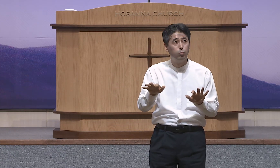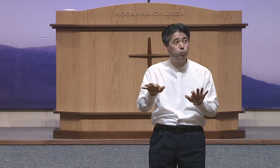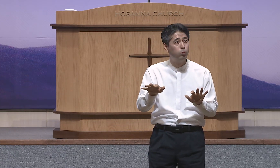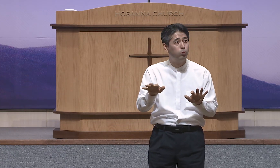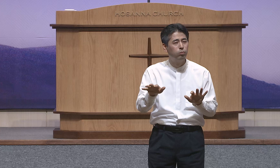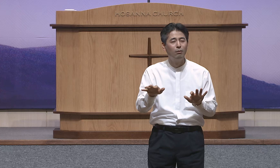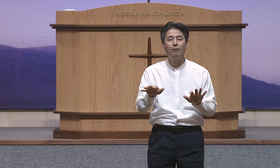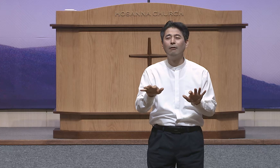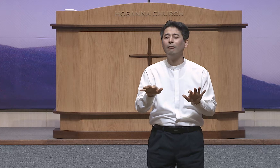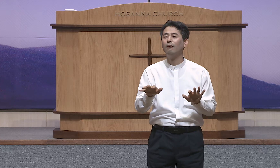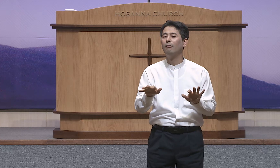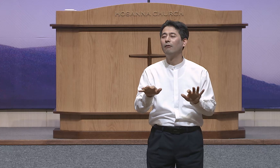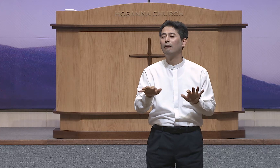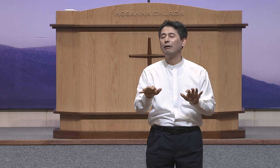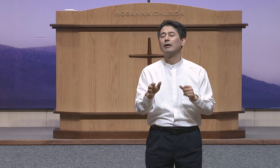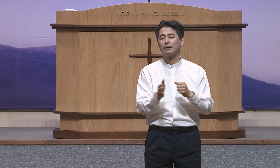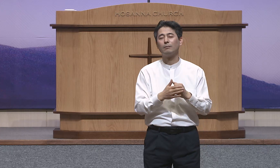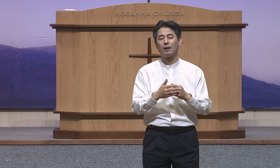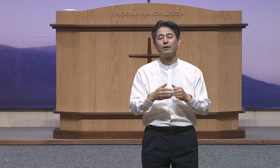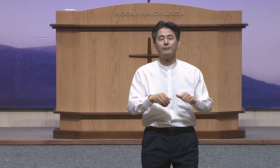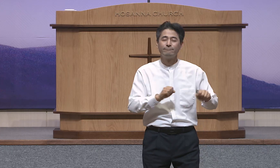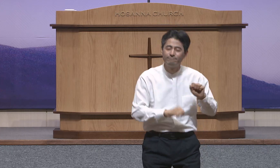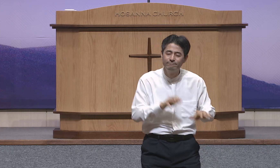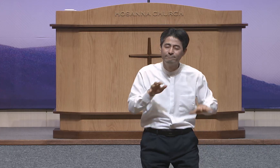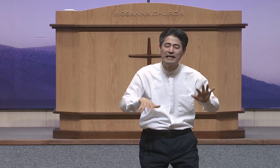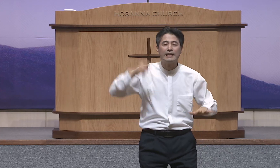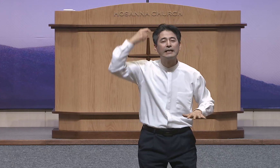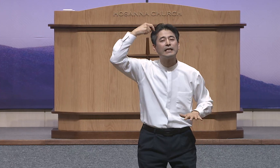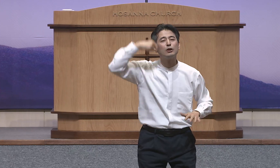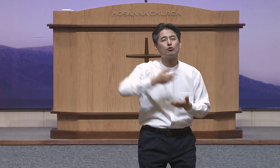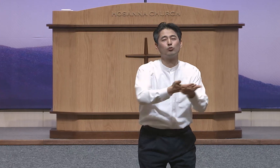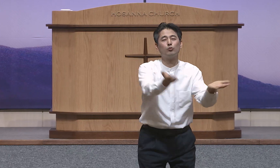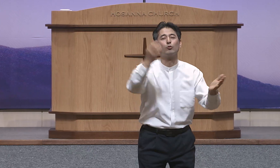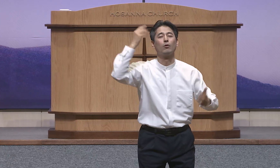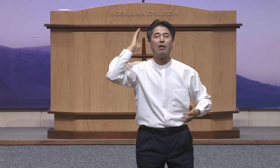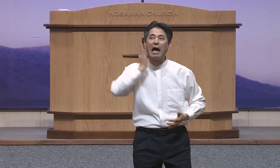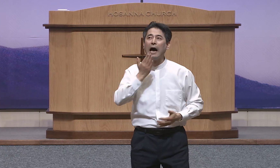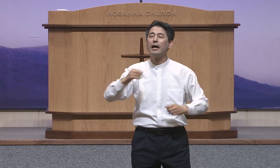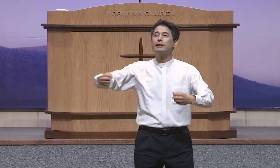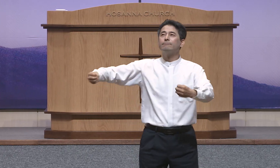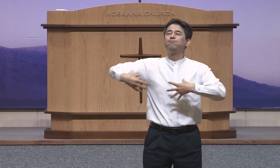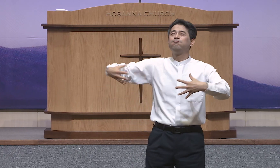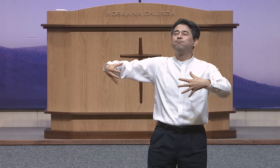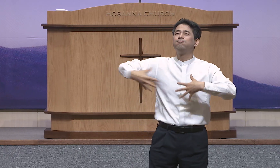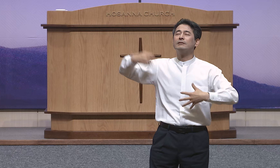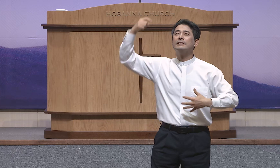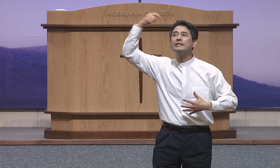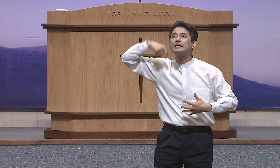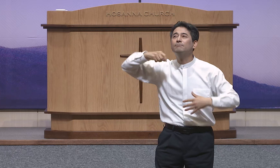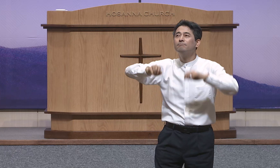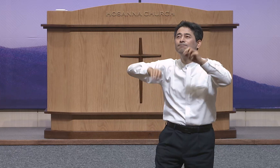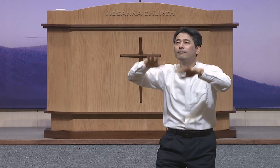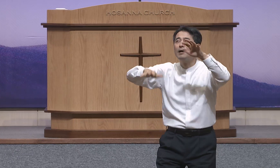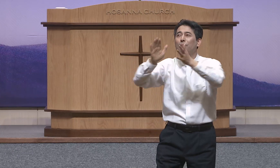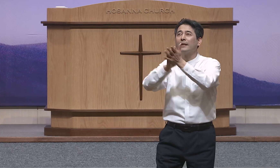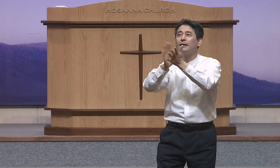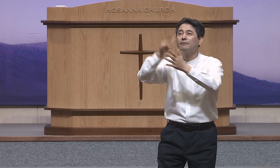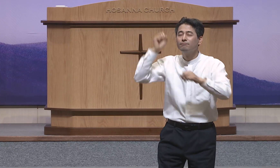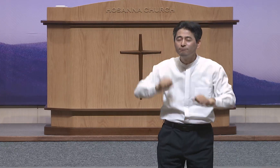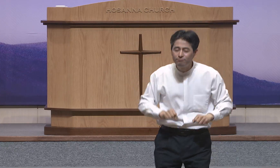있지? 예. 잘 구분을 하지 못하셔서 제가 이런 느낌으로 지금 음악이 나오고